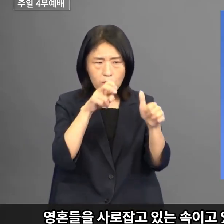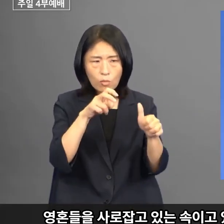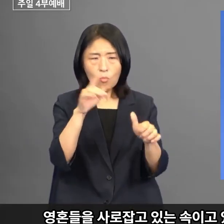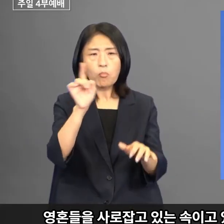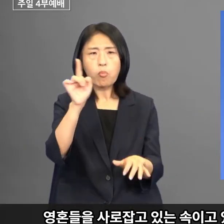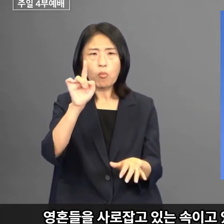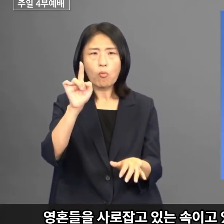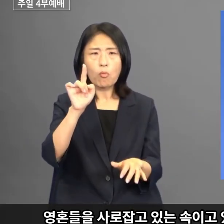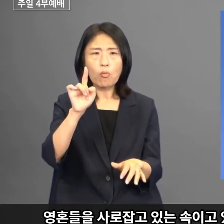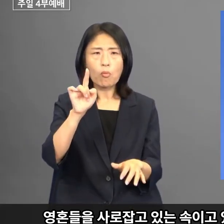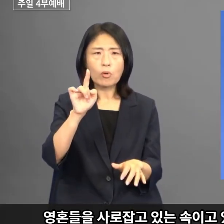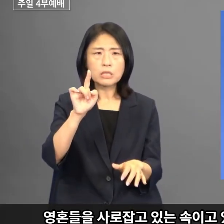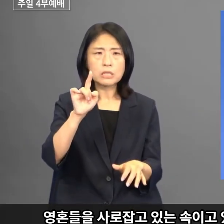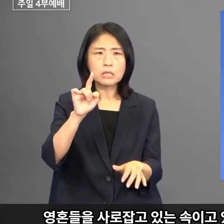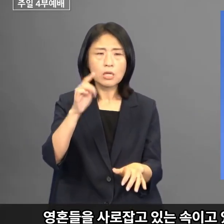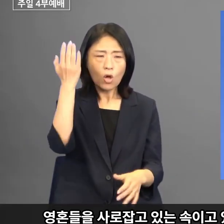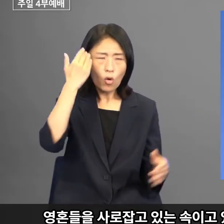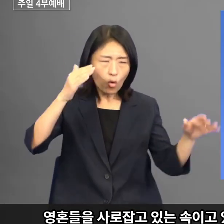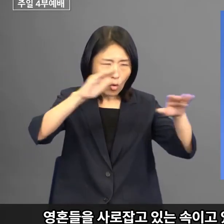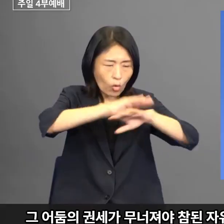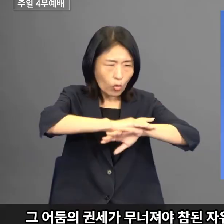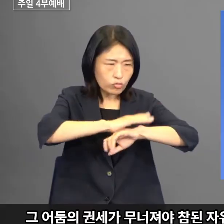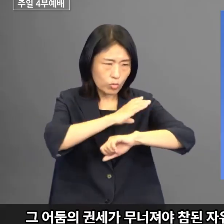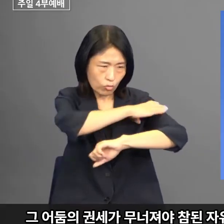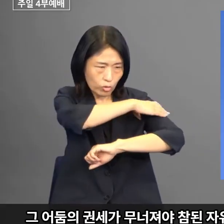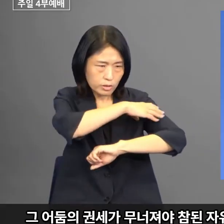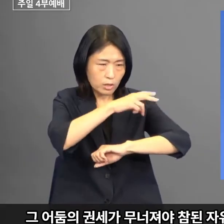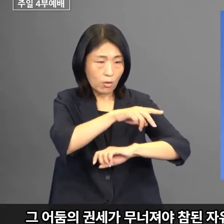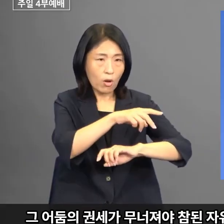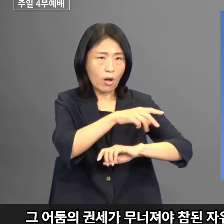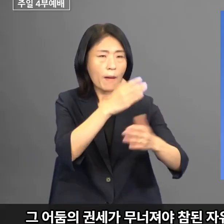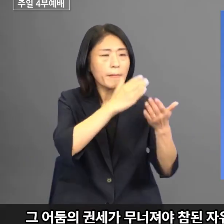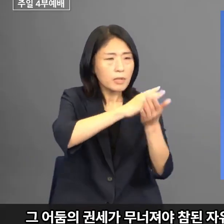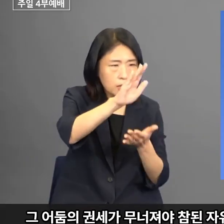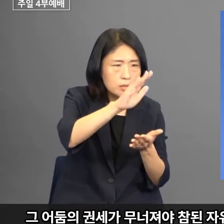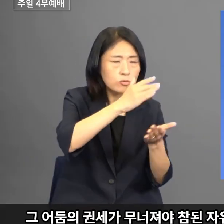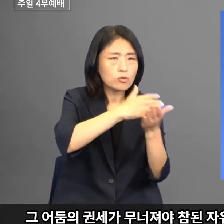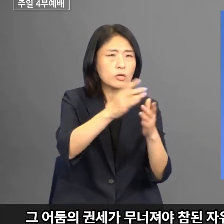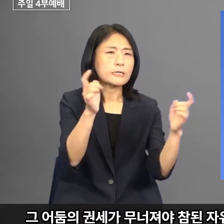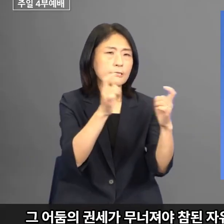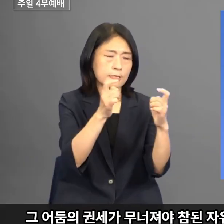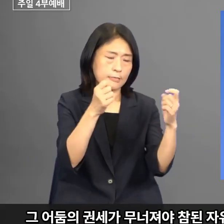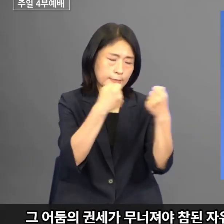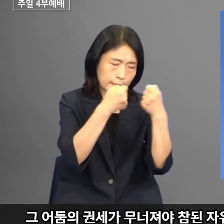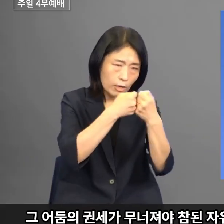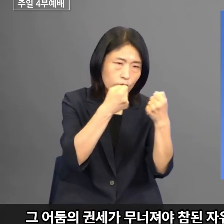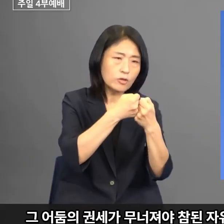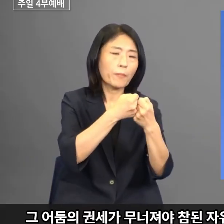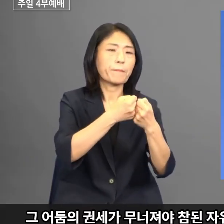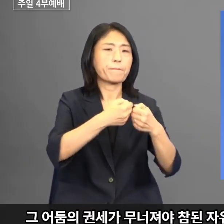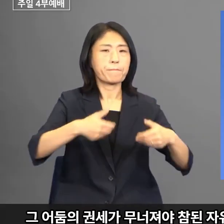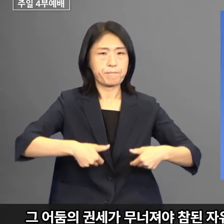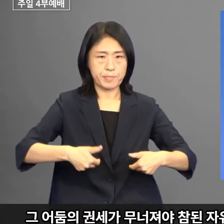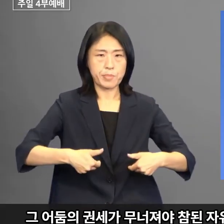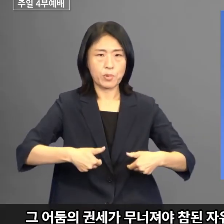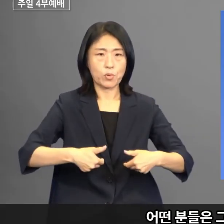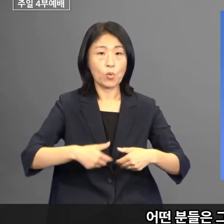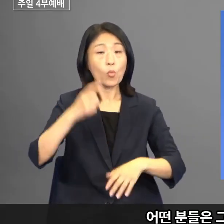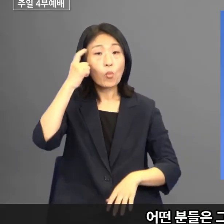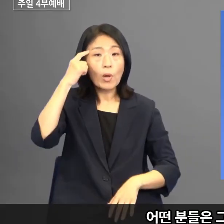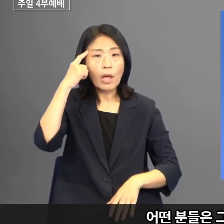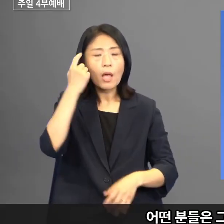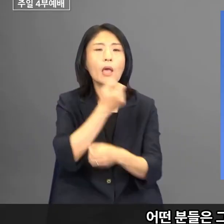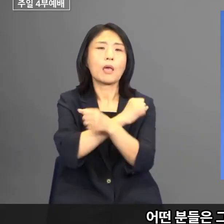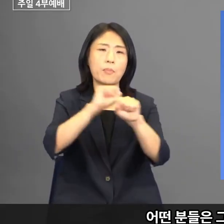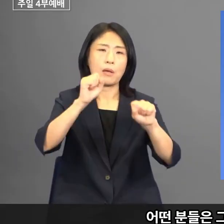있는 어둠의 권세와 싸우는 것입니다. 그 어둠의 권세가 무너져야 참된 자유와 해방을 누릴 수 있기 때문에 그래요. 어떤